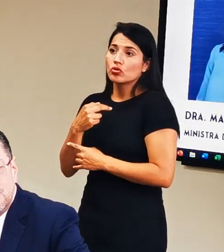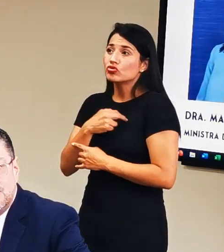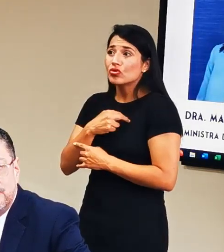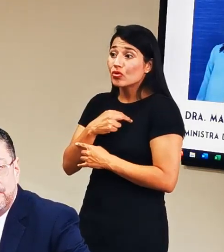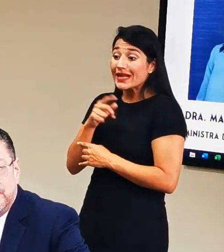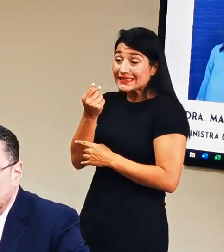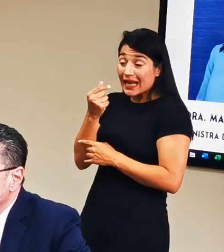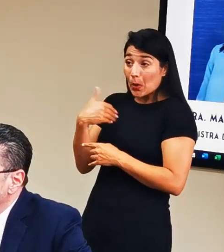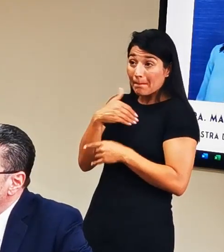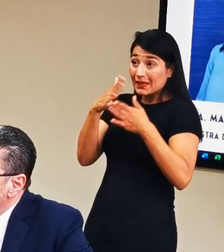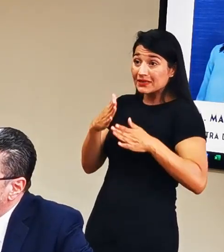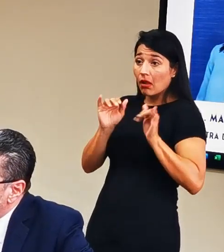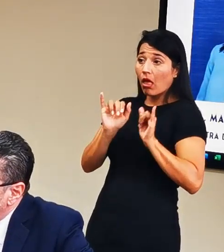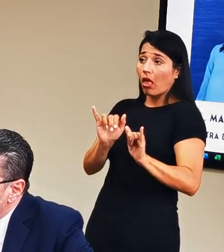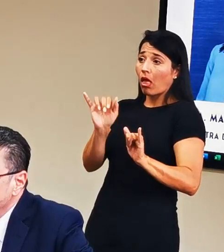12 años.